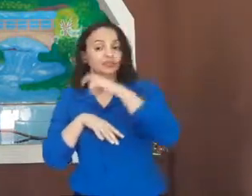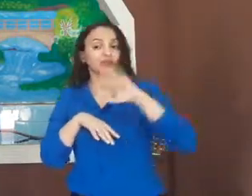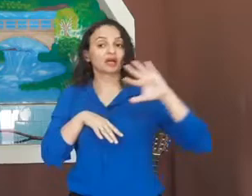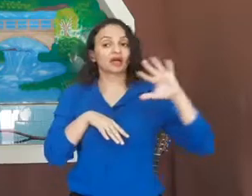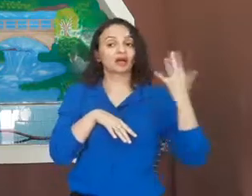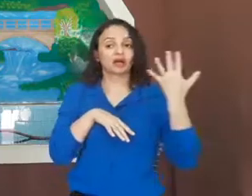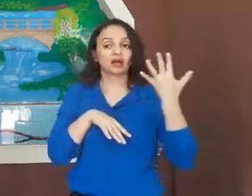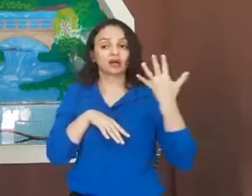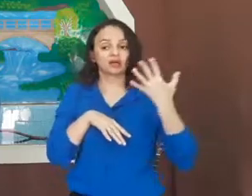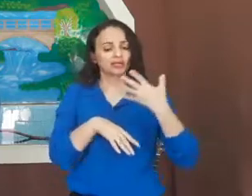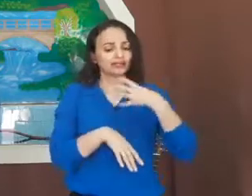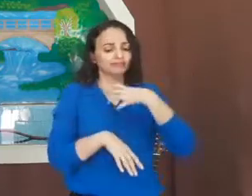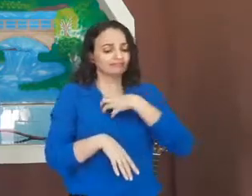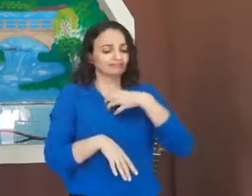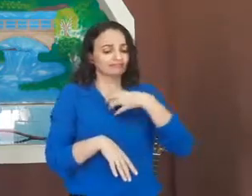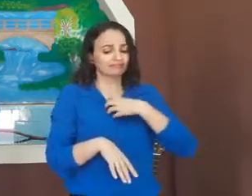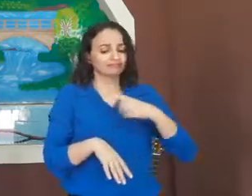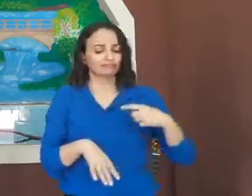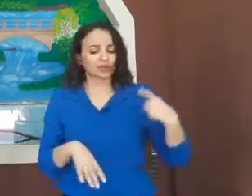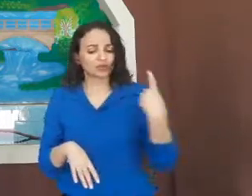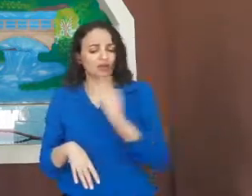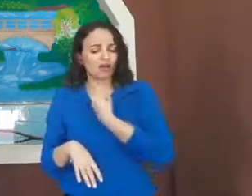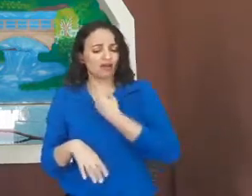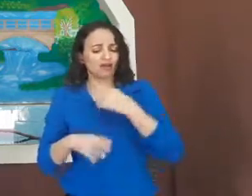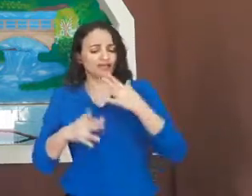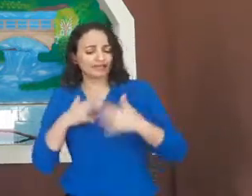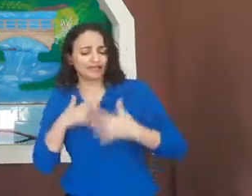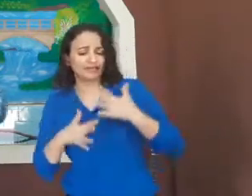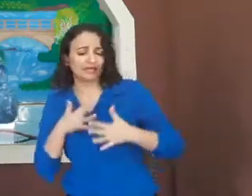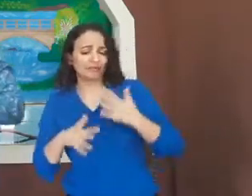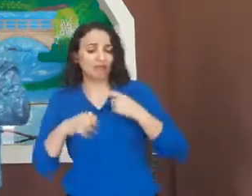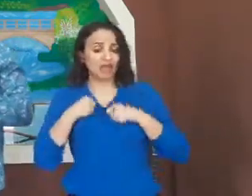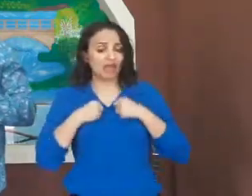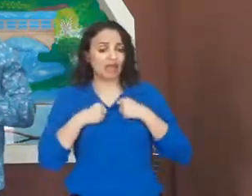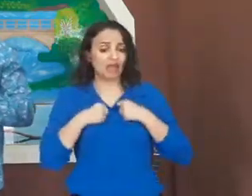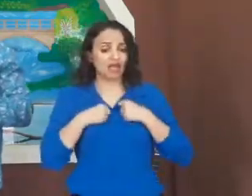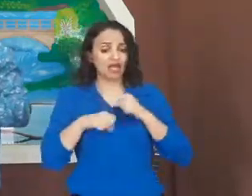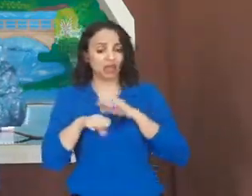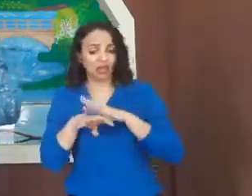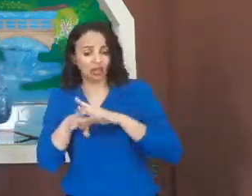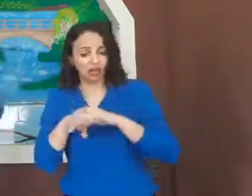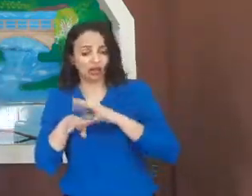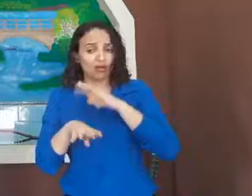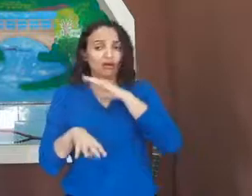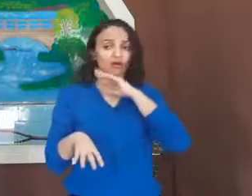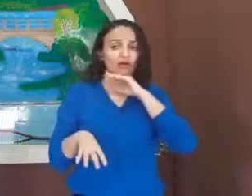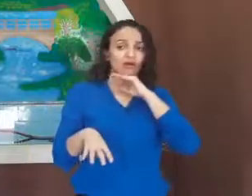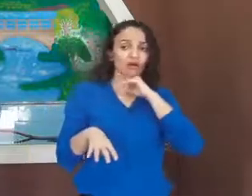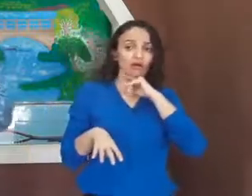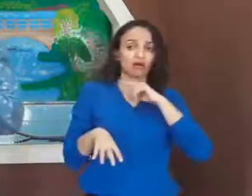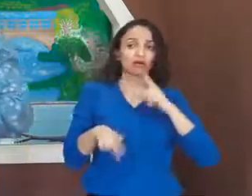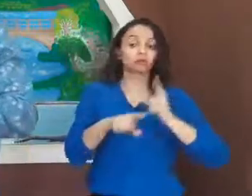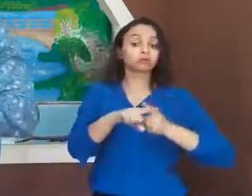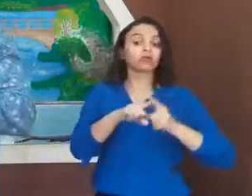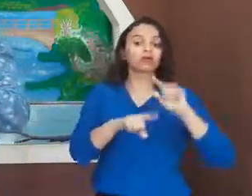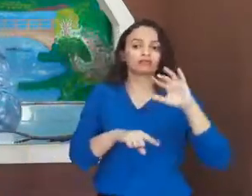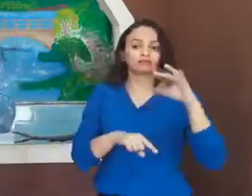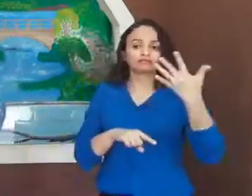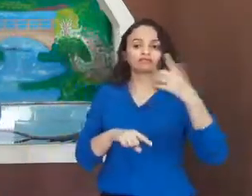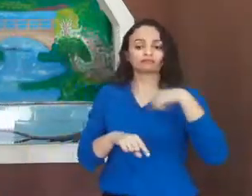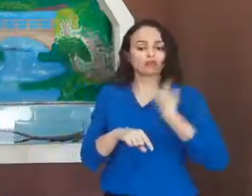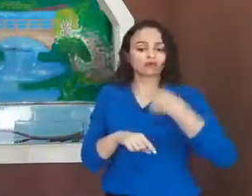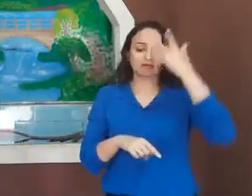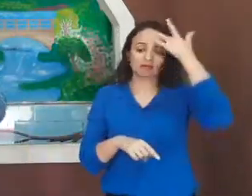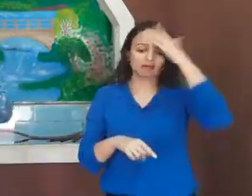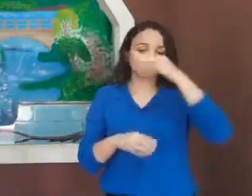as nossas condições humanas atrapalhadas. E essa ansiedade patológica vem porque nós não sabemos esperar. Não adianta,